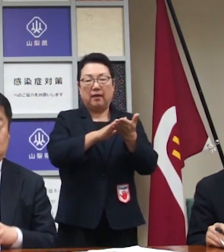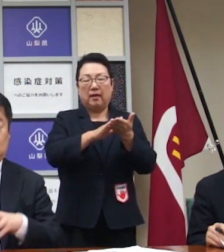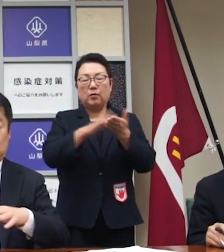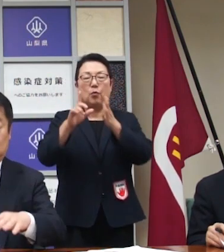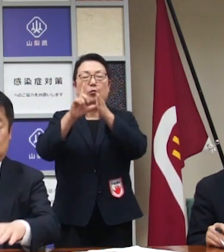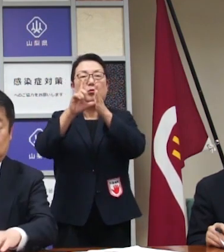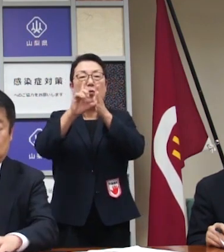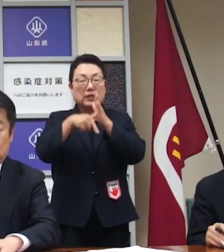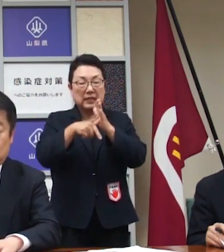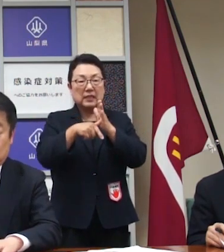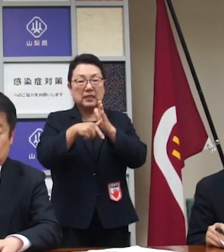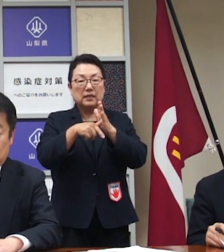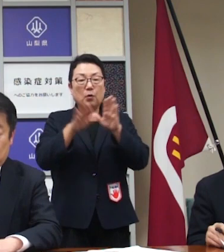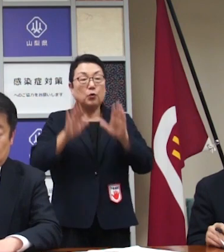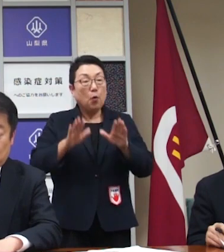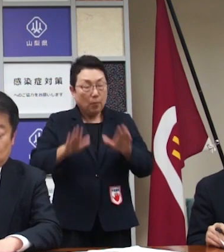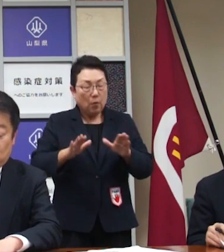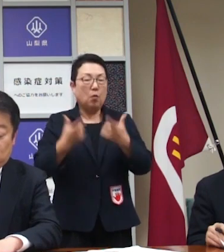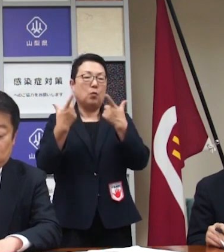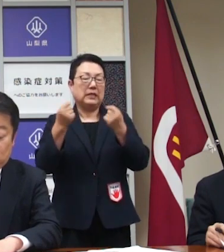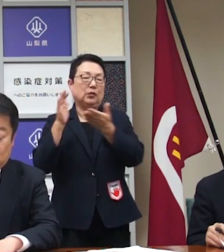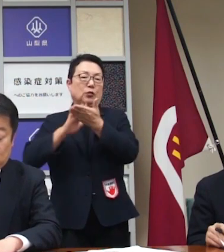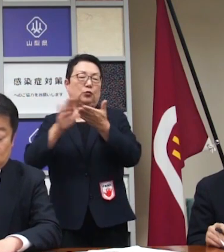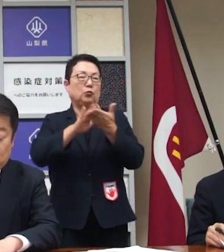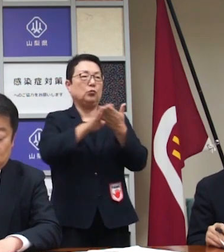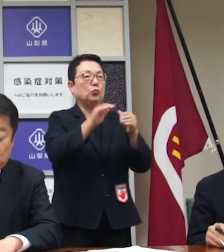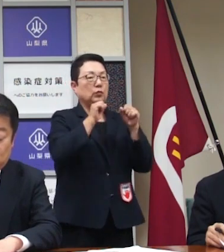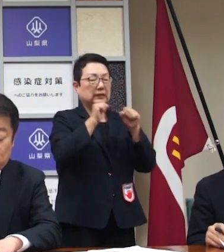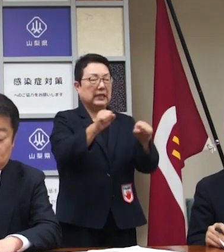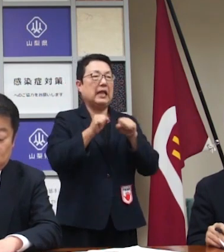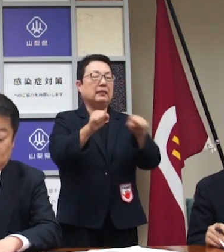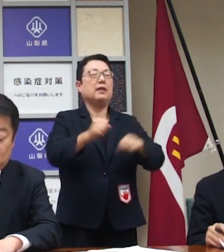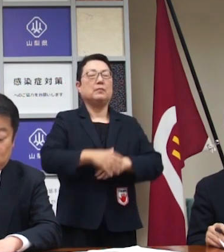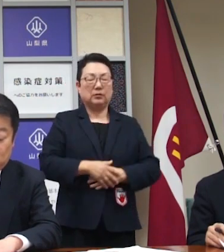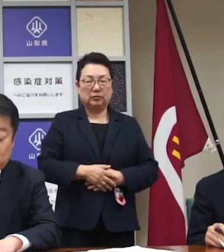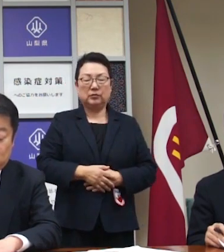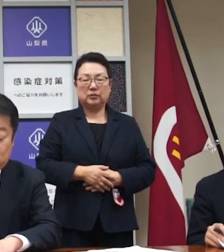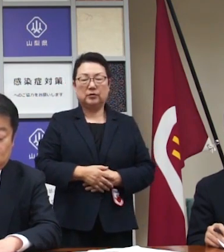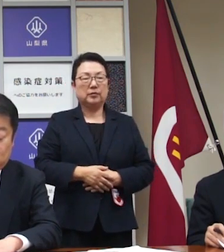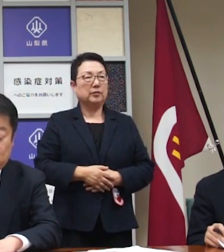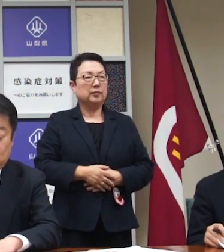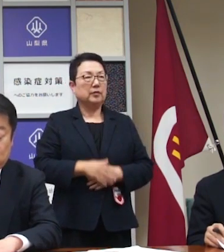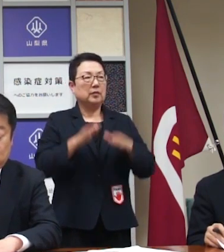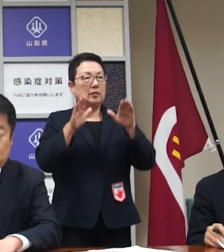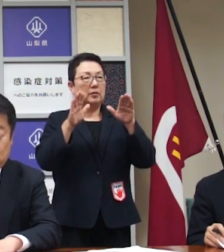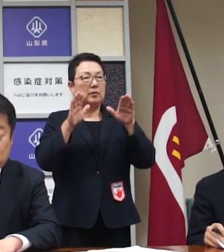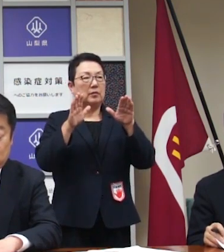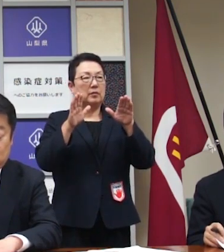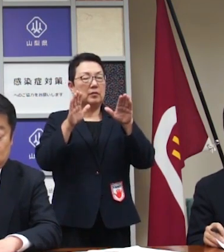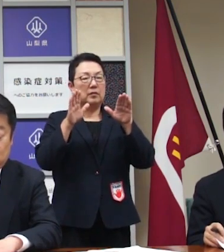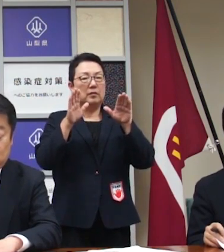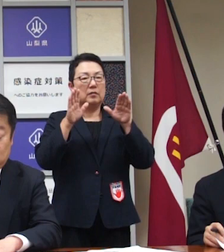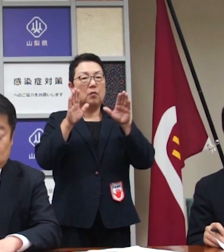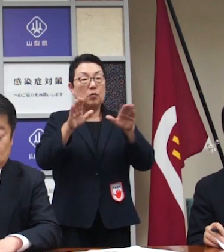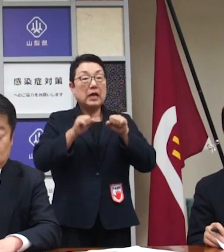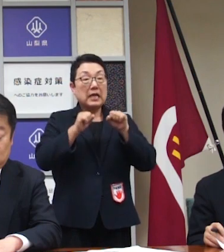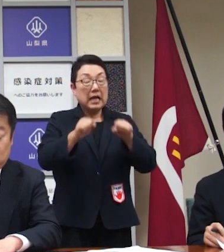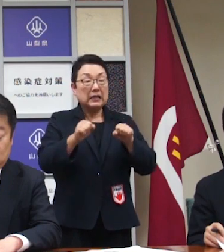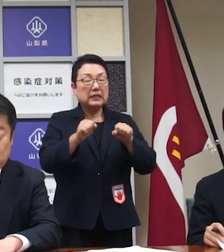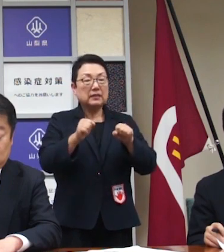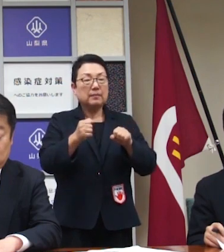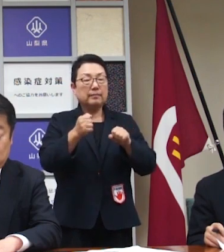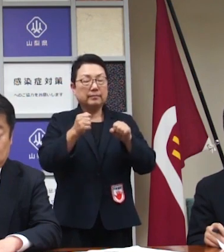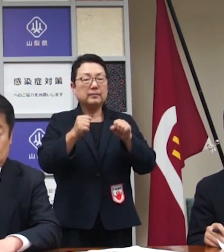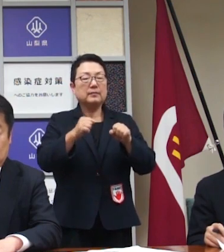当日で本日についても同じような対応をしていますので、 今回のこれを受けて新たにしたというものではないと思います